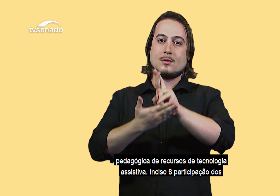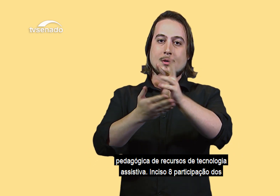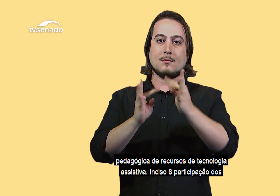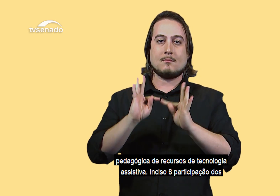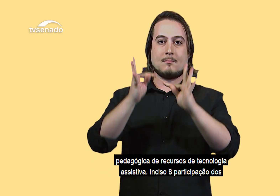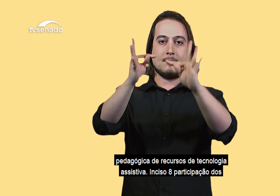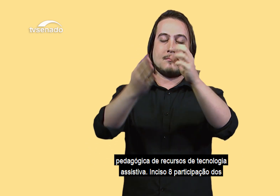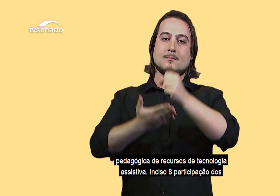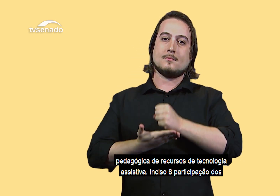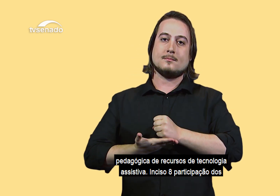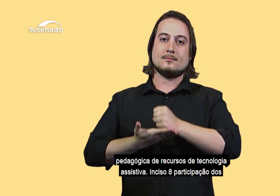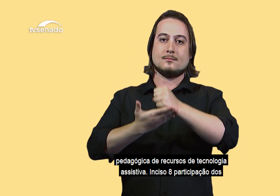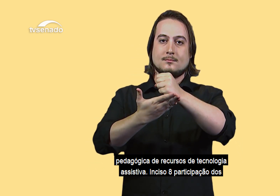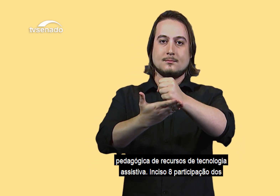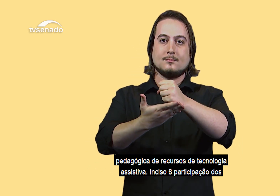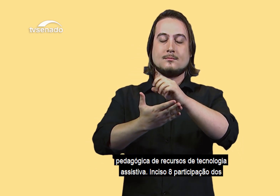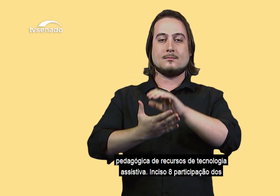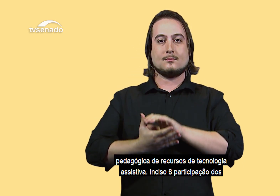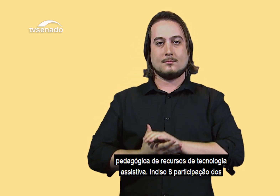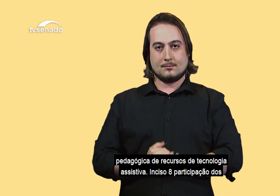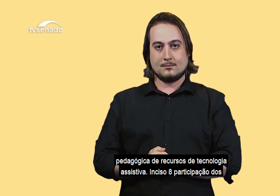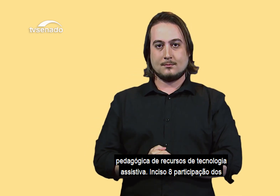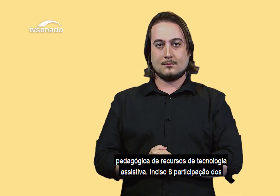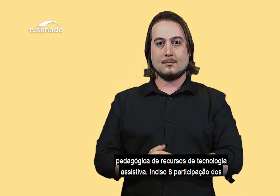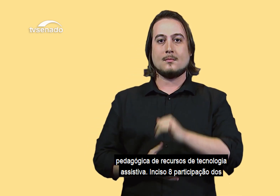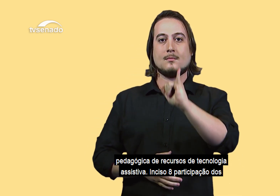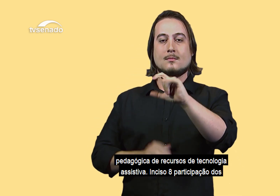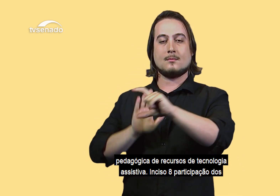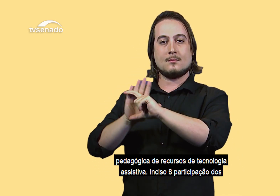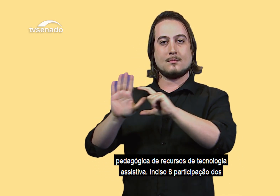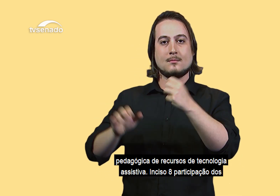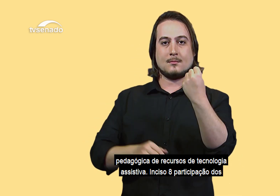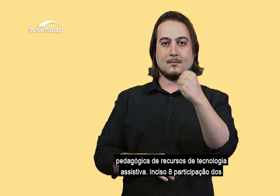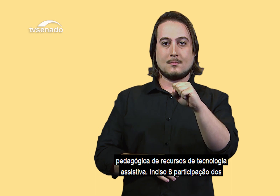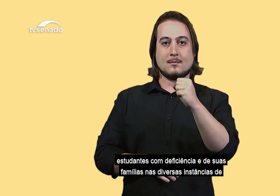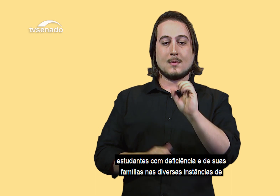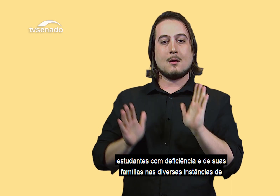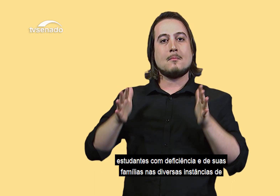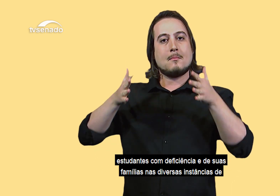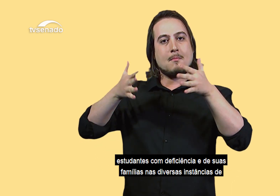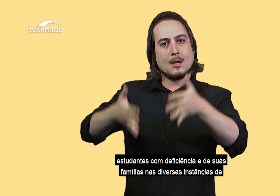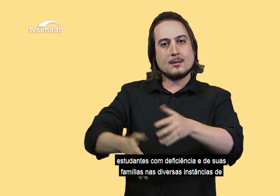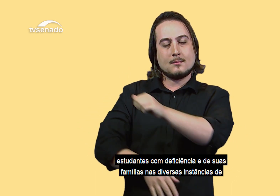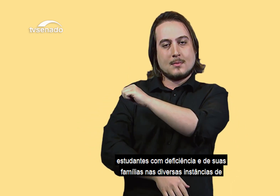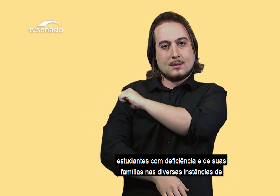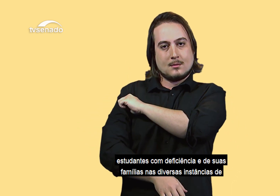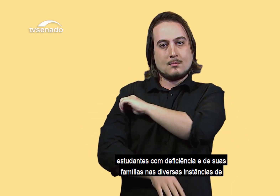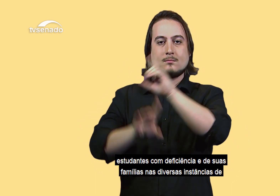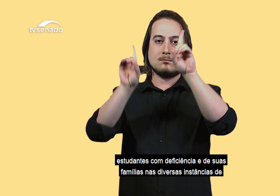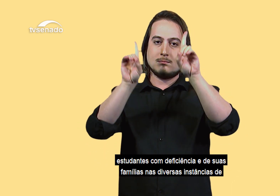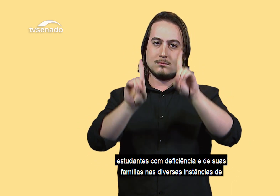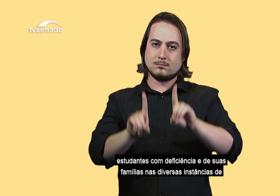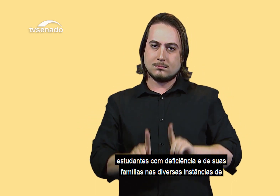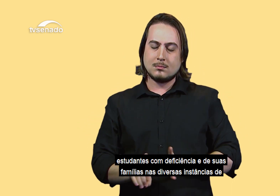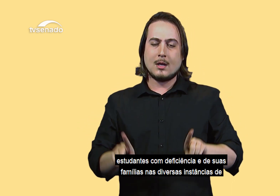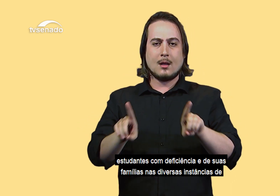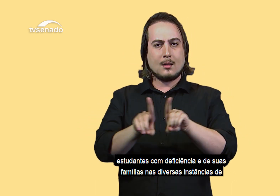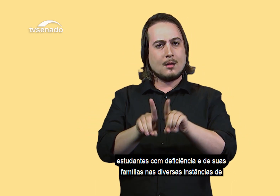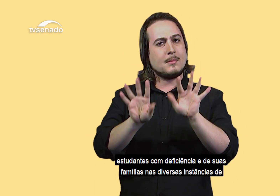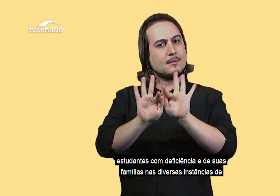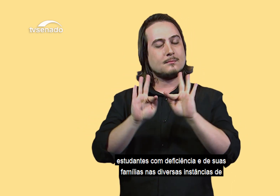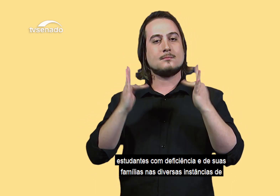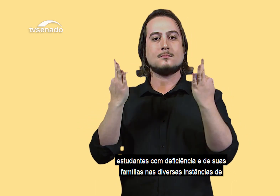tecnologia assistiva. Inciso 8. Participação dos estudantes com deficiência e de suas